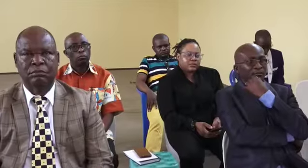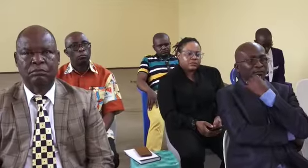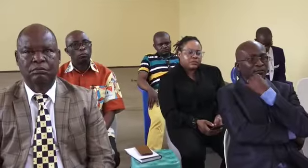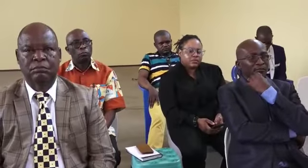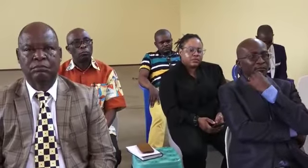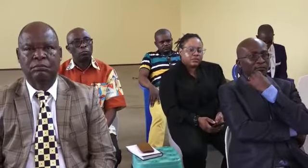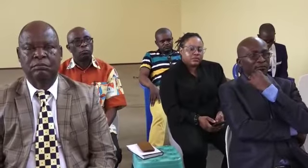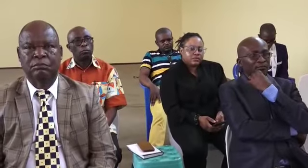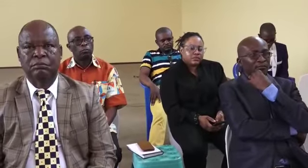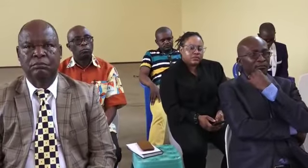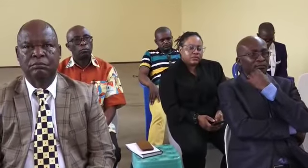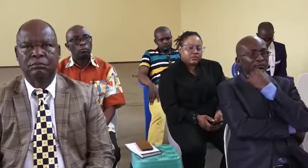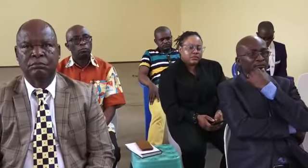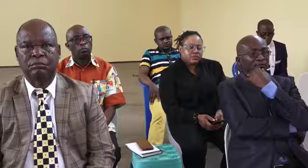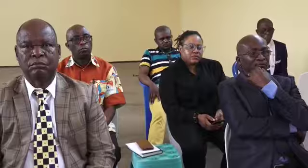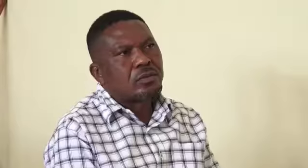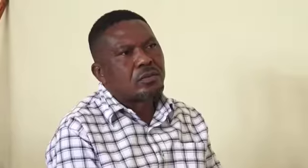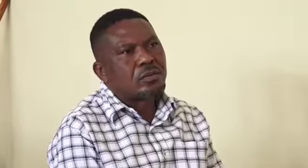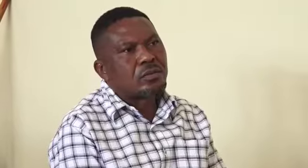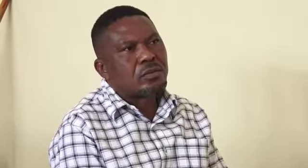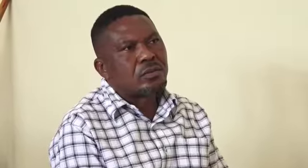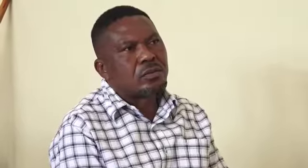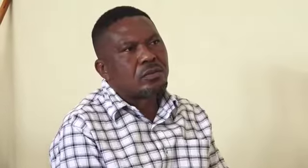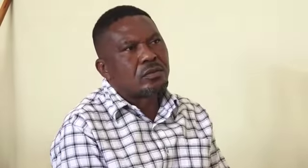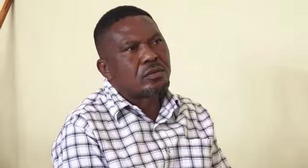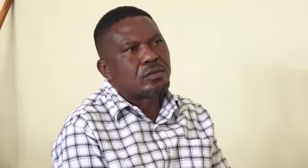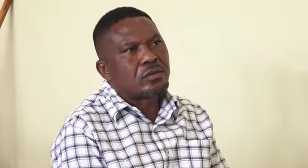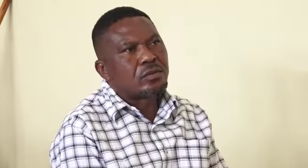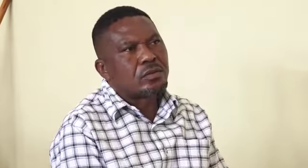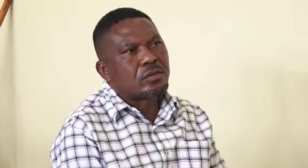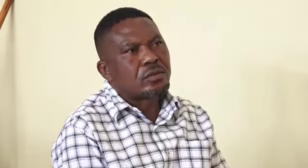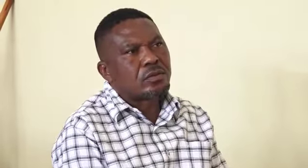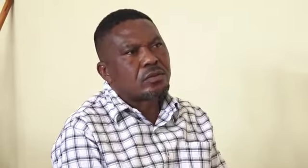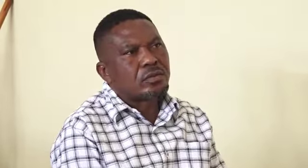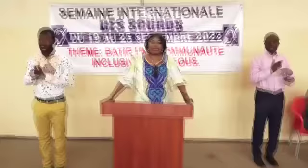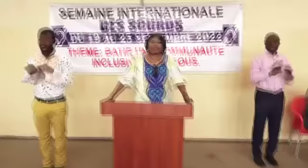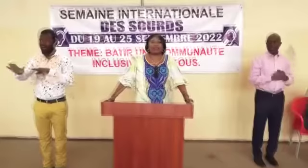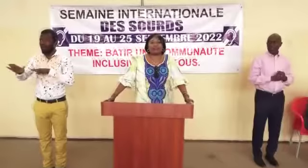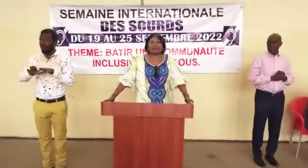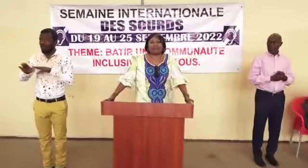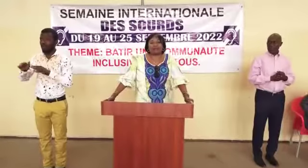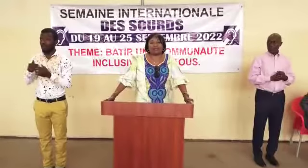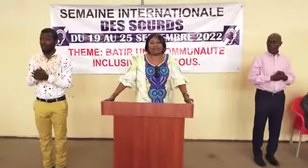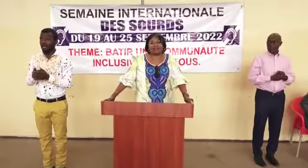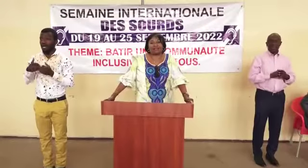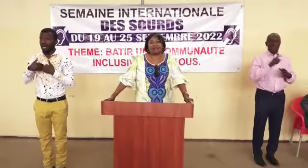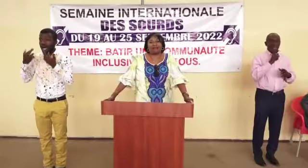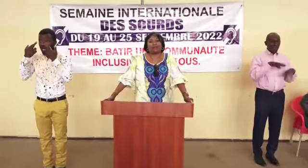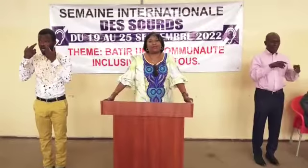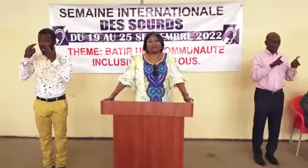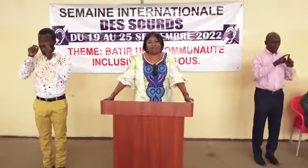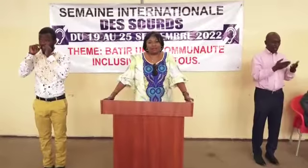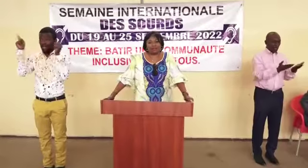'homme au centre de tout. C'est ainsi que cette vision de notre président de la République est relayée en province